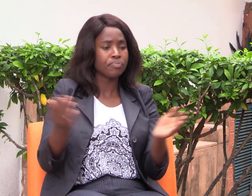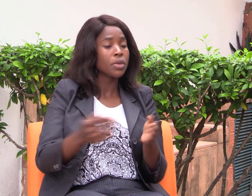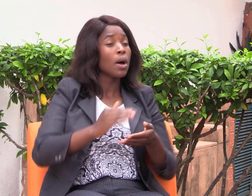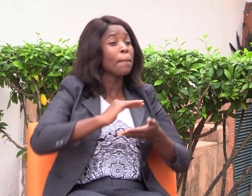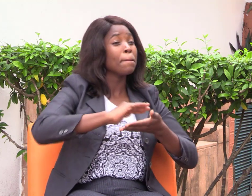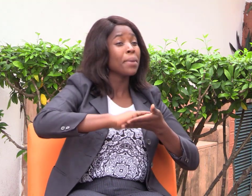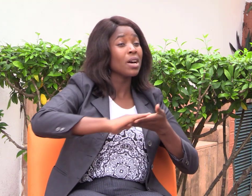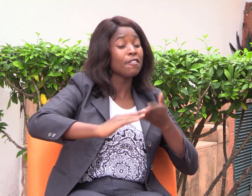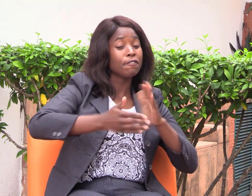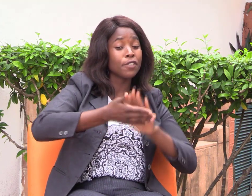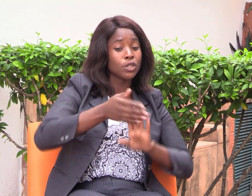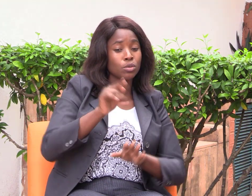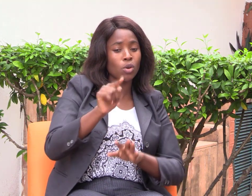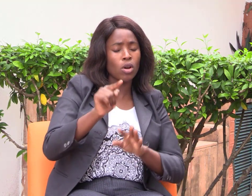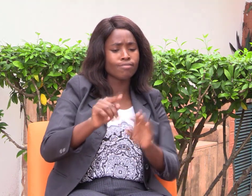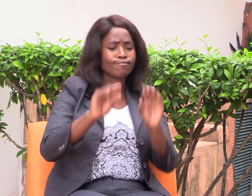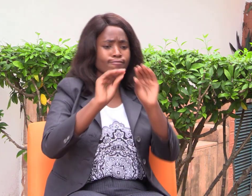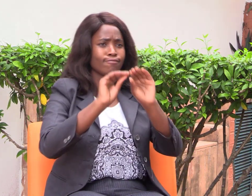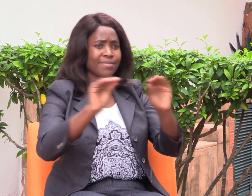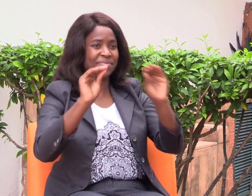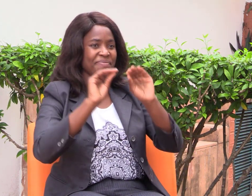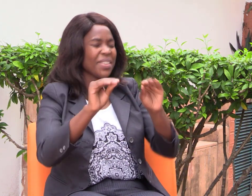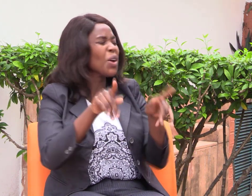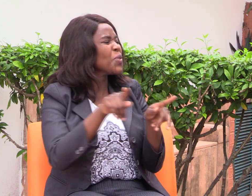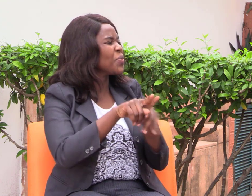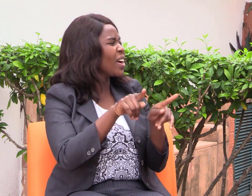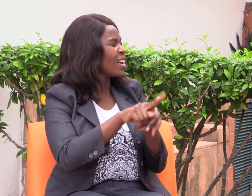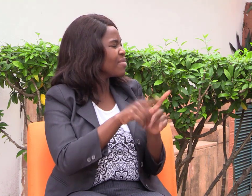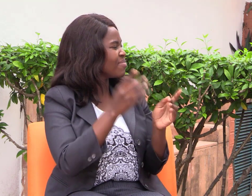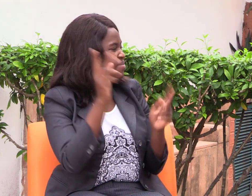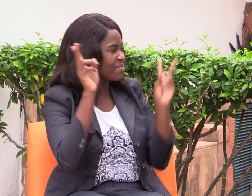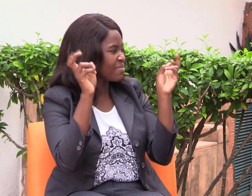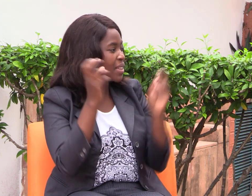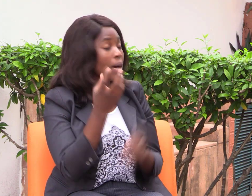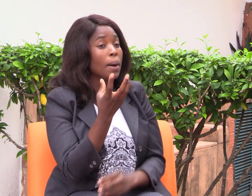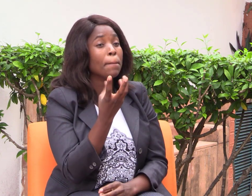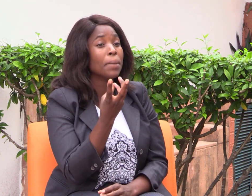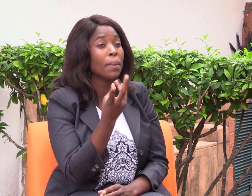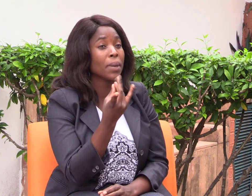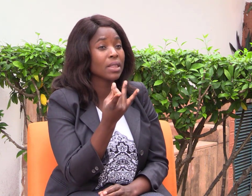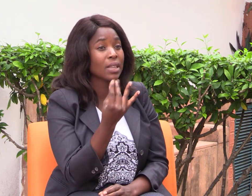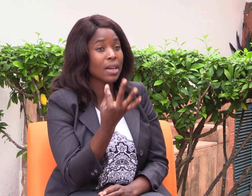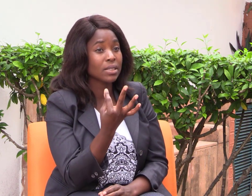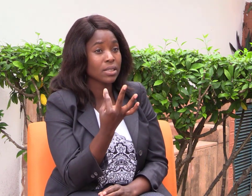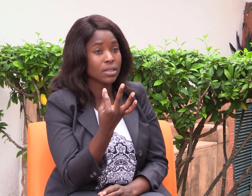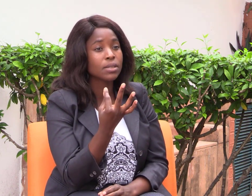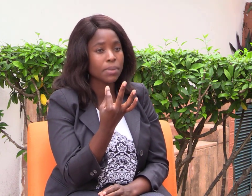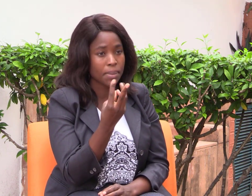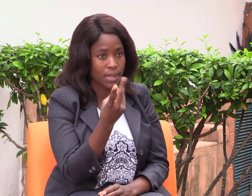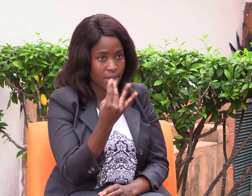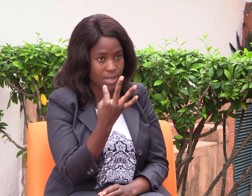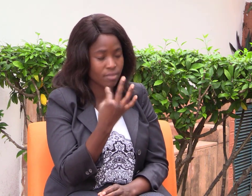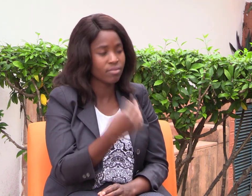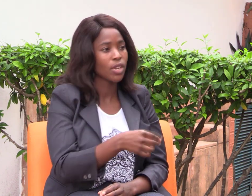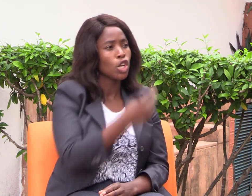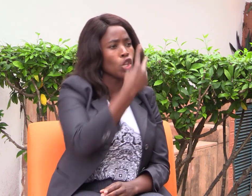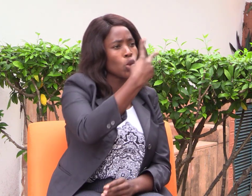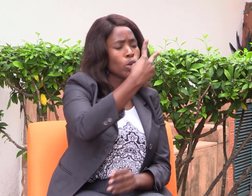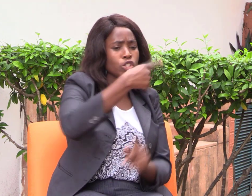menos. Avaliando na escola, quando se fala um pouco mais de matemática, disciplina de